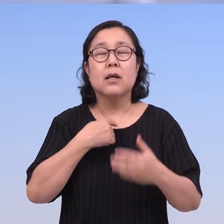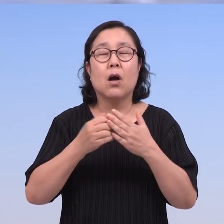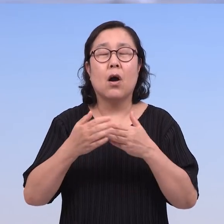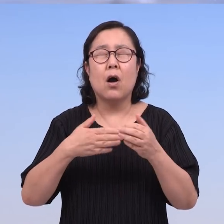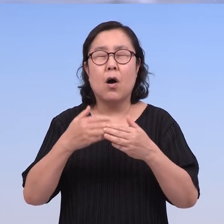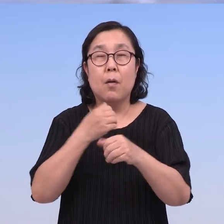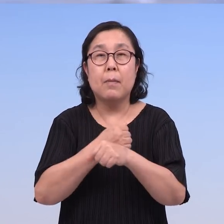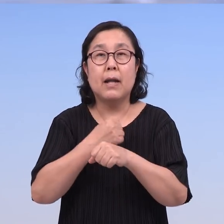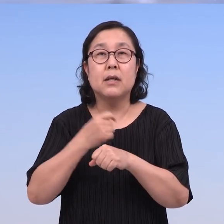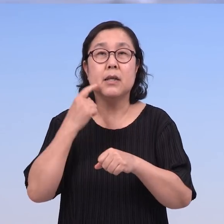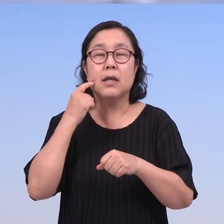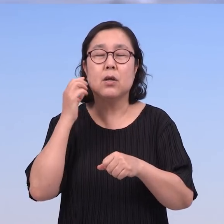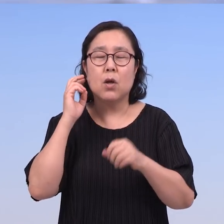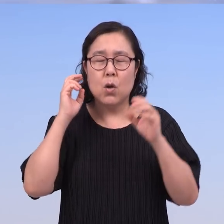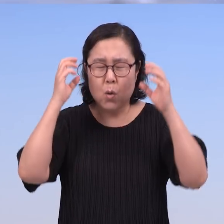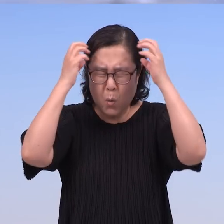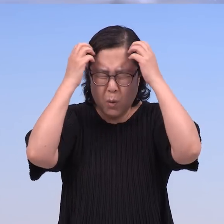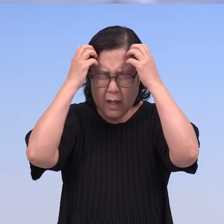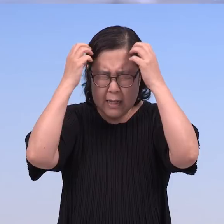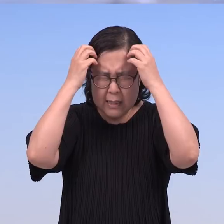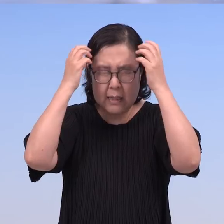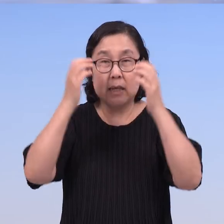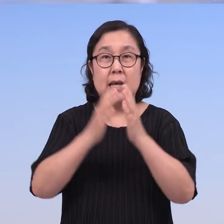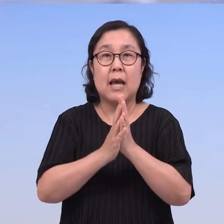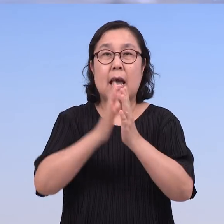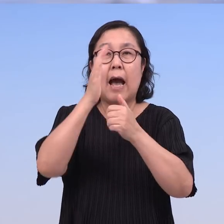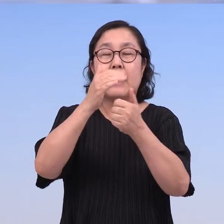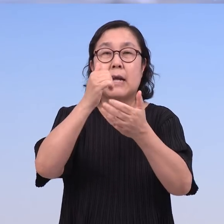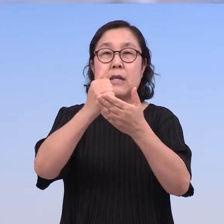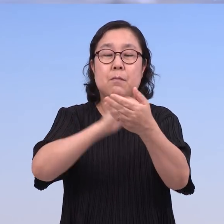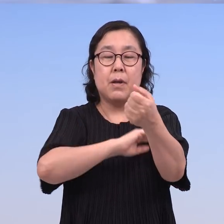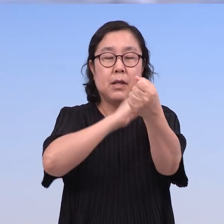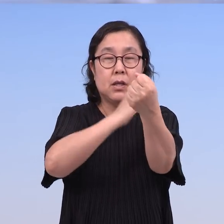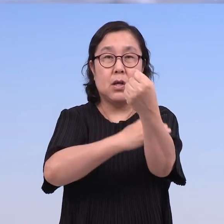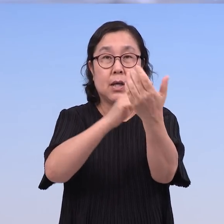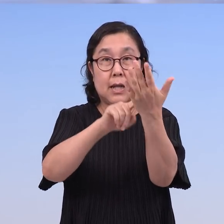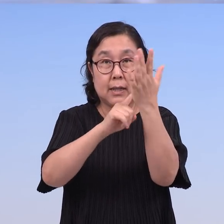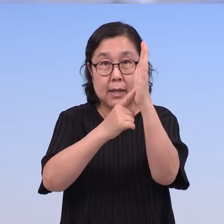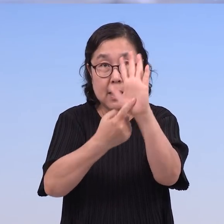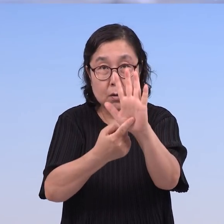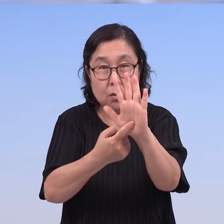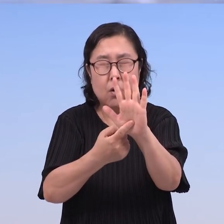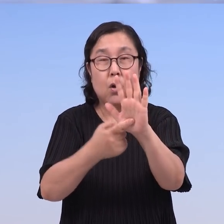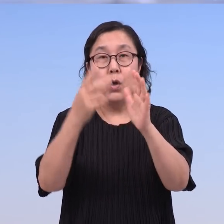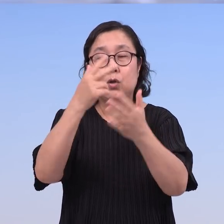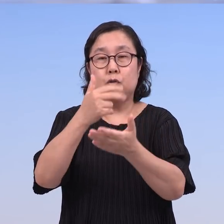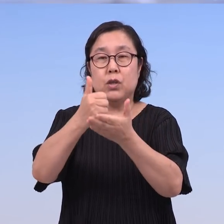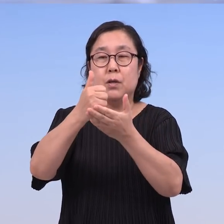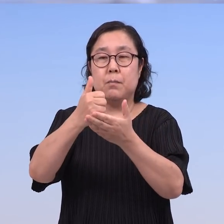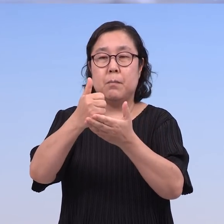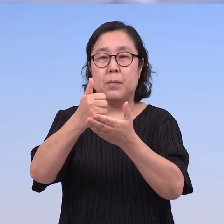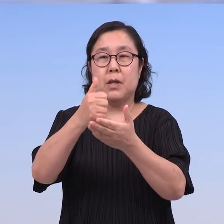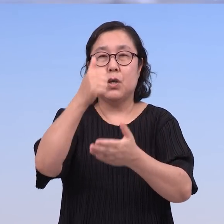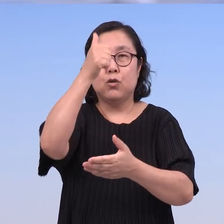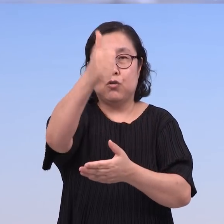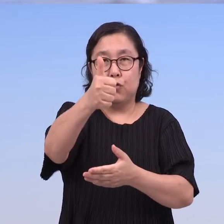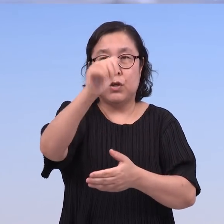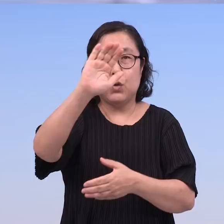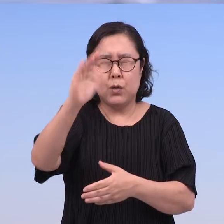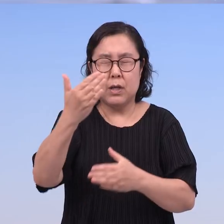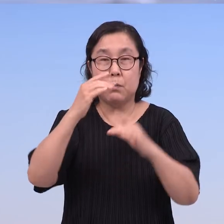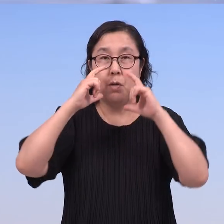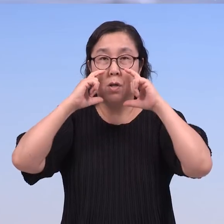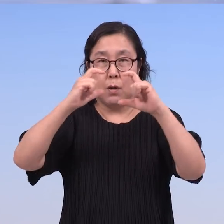이 풍랑이, 내가 경험하는 이 고난이 오히려 하나님의 능력이 나타나고 주님의 주 되심을